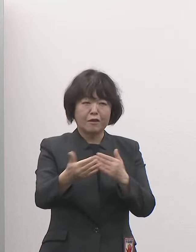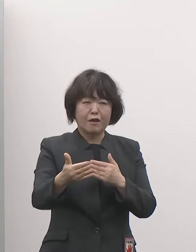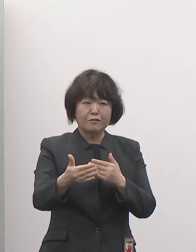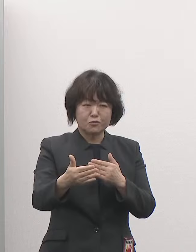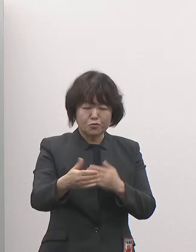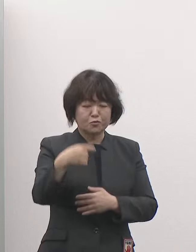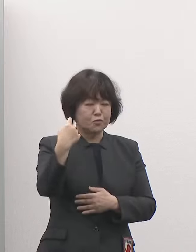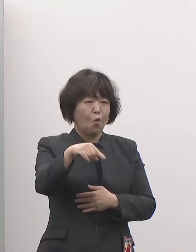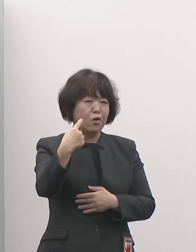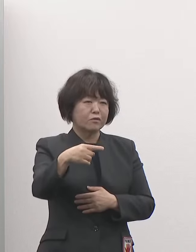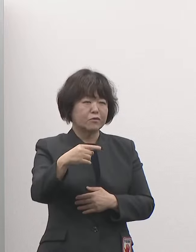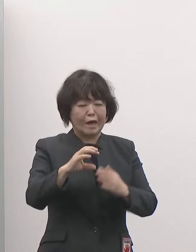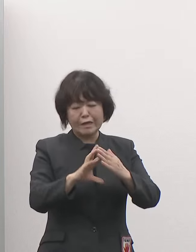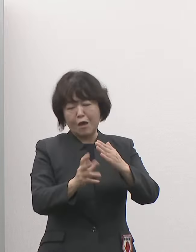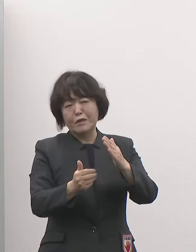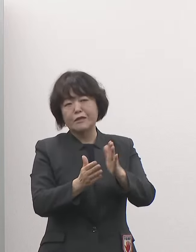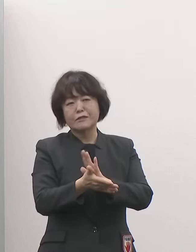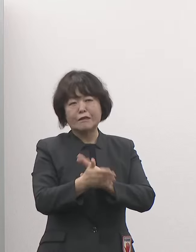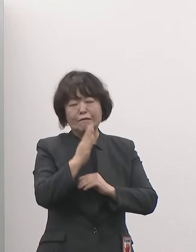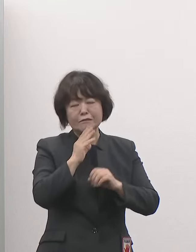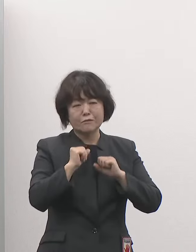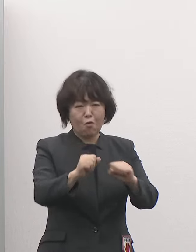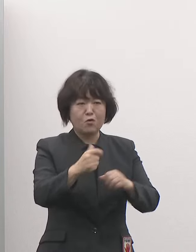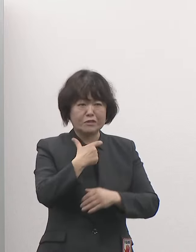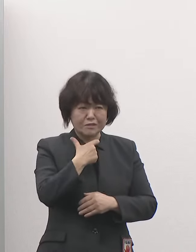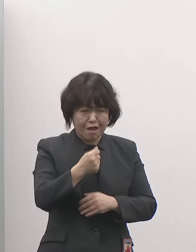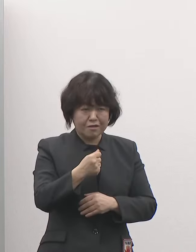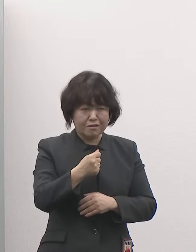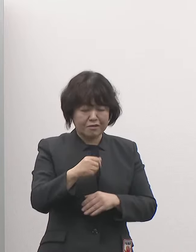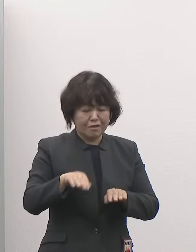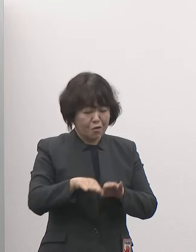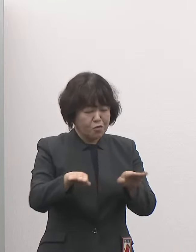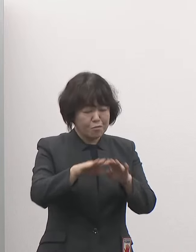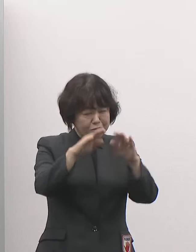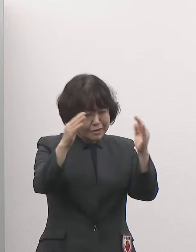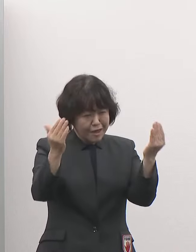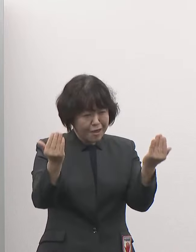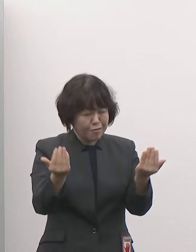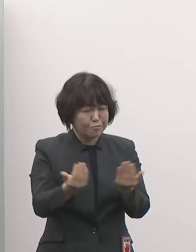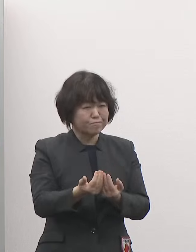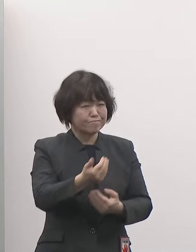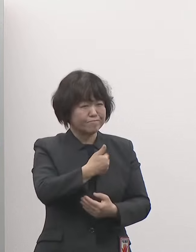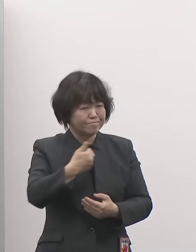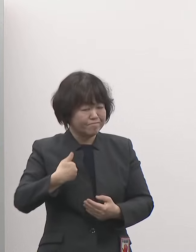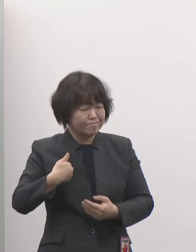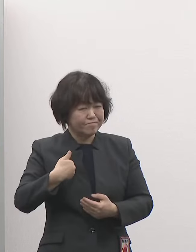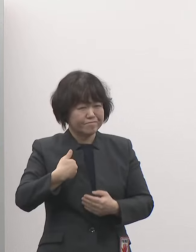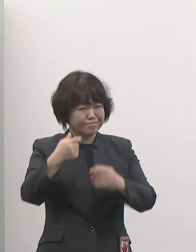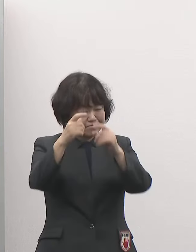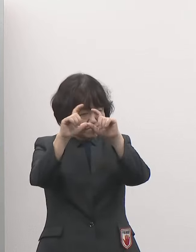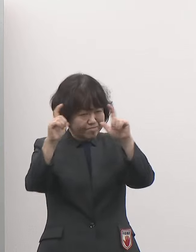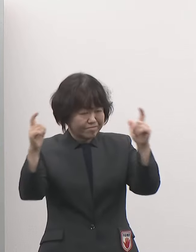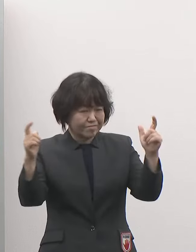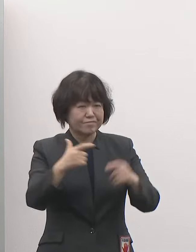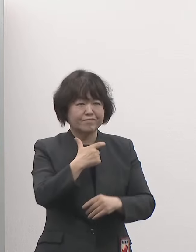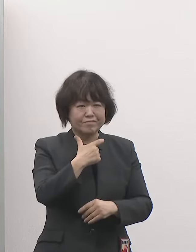山梨で実行できるようにしていきたい、そうすることで、全ての子どもの可能性をですね、しっかりと引き出してまいりたいと、思います